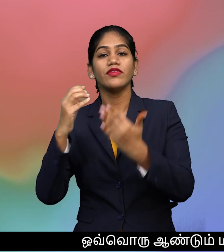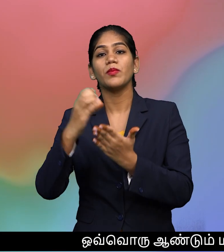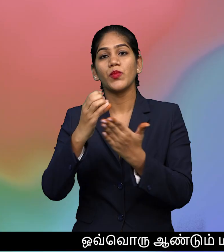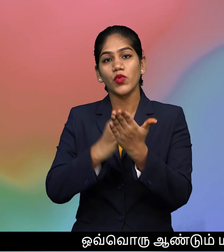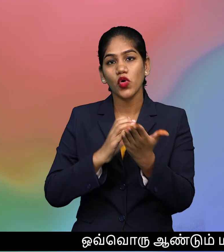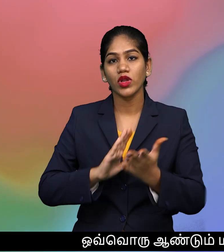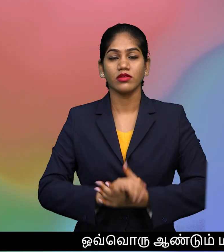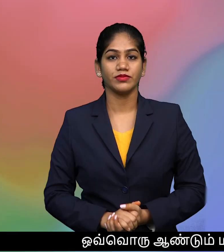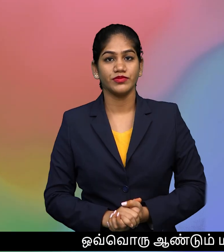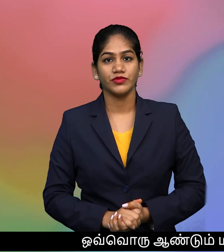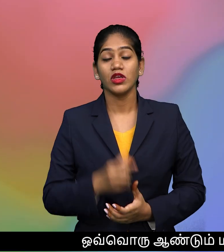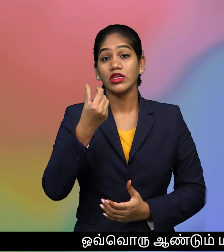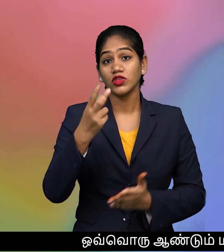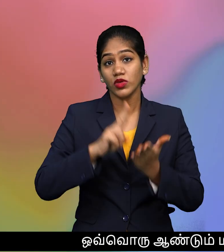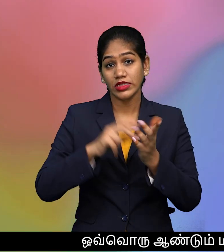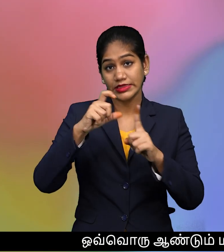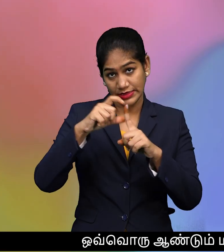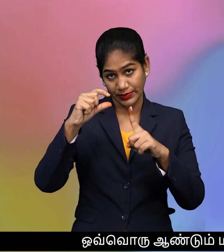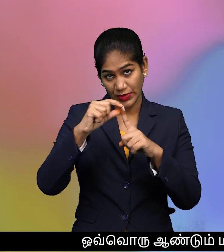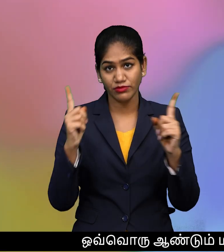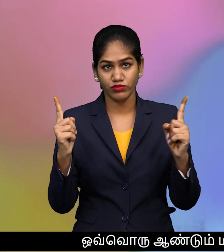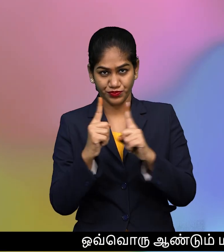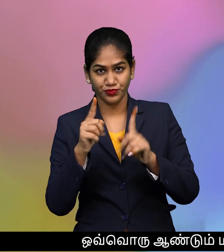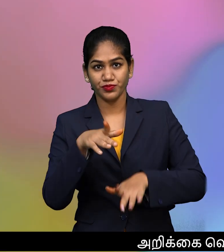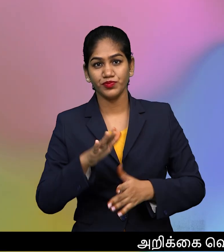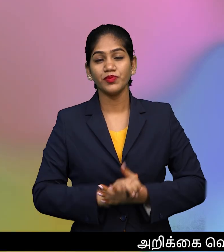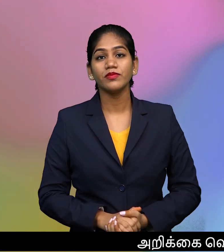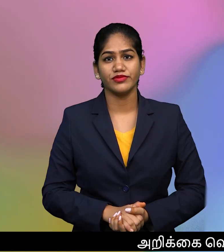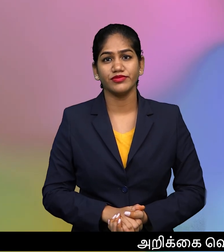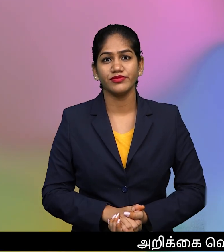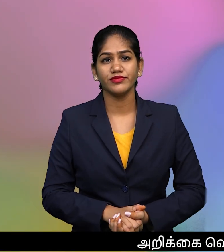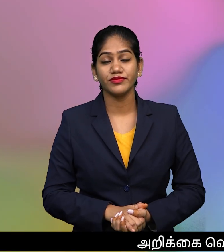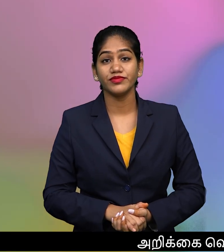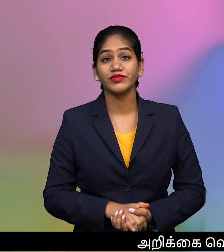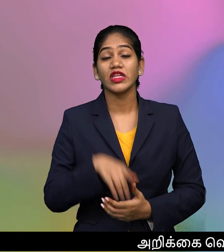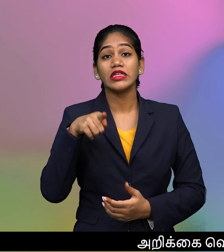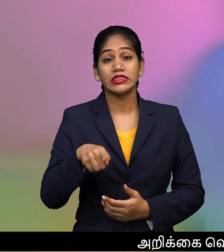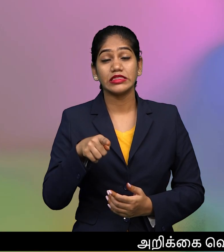ஒவ்வொரு ஆண்டும் மனித வளர்ச்சியின் வருடாந்திர அறிக்கை வெளியிடப்படும் குறியீடு.